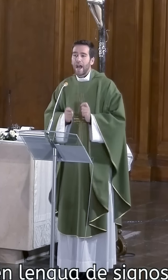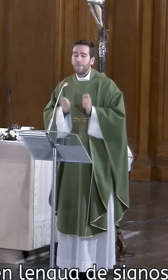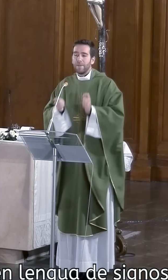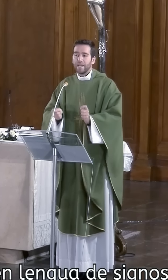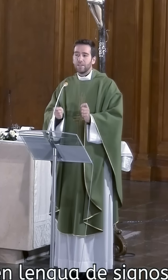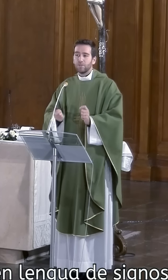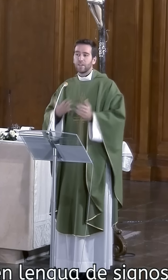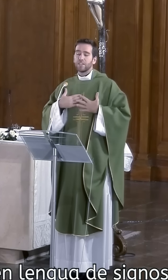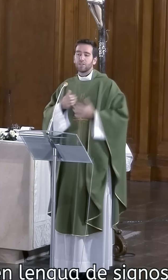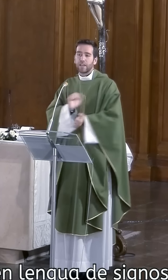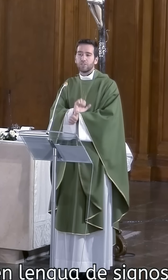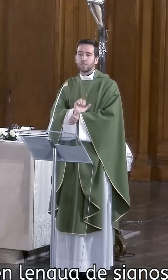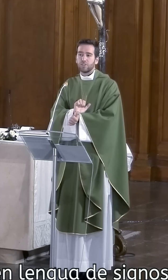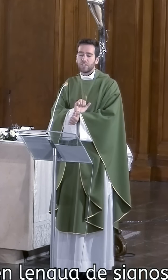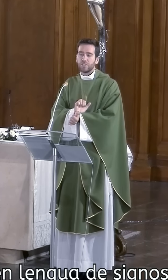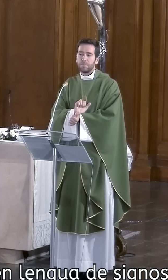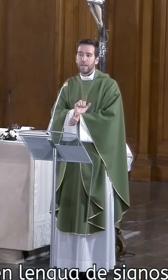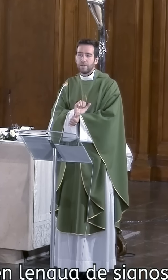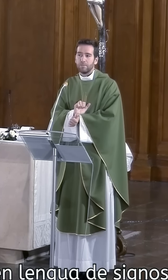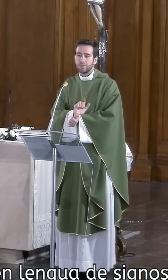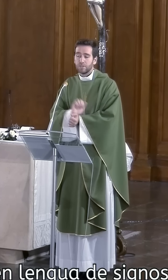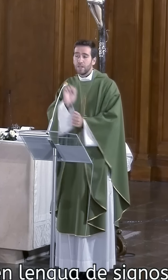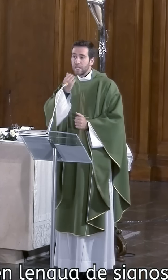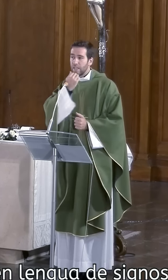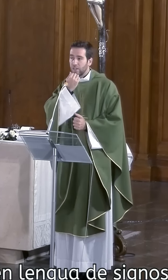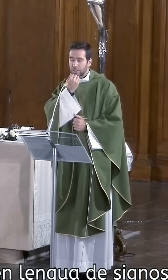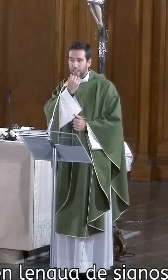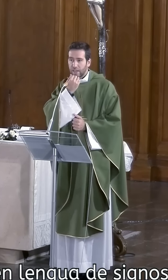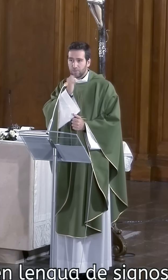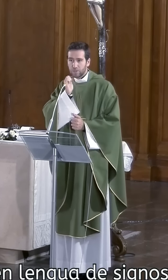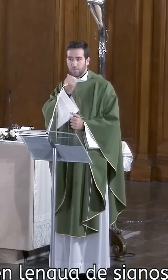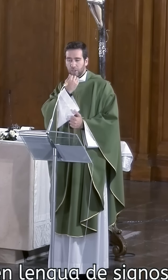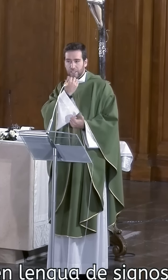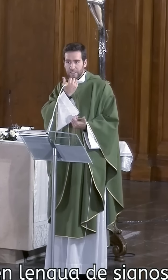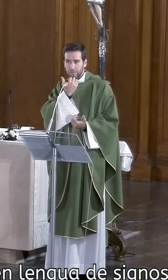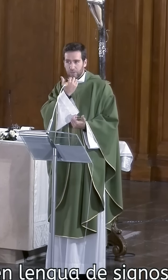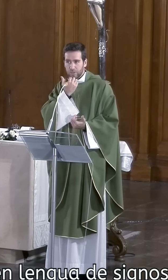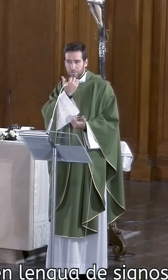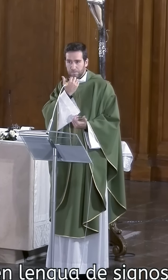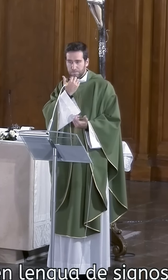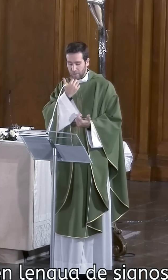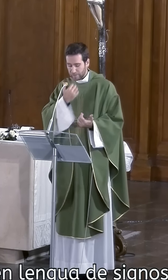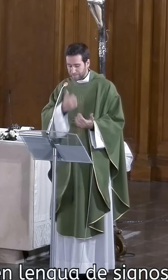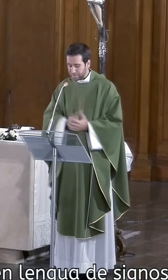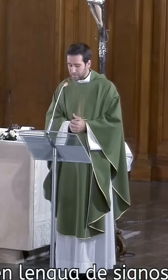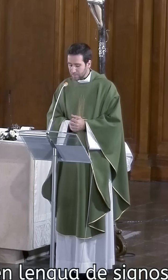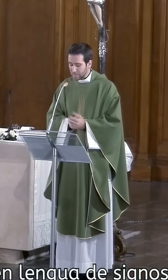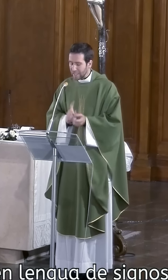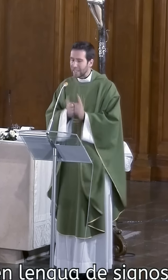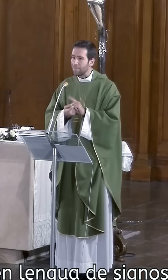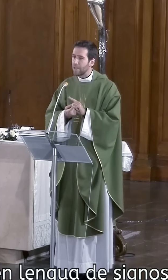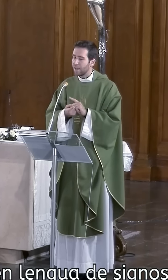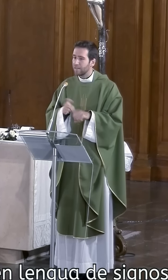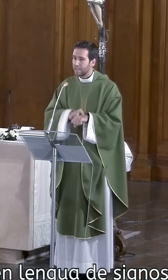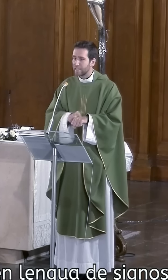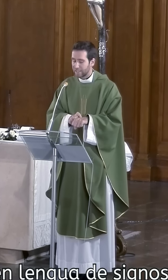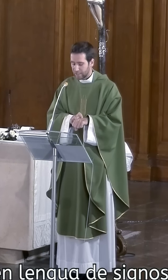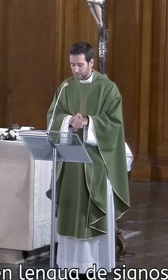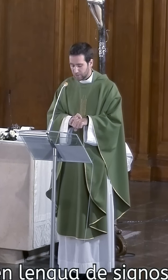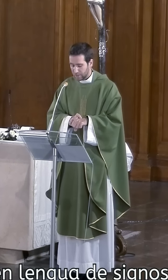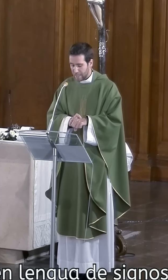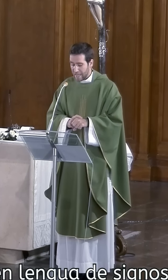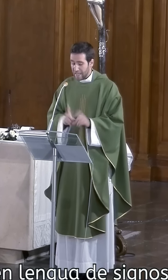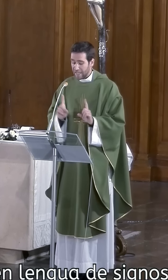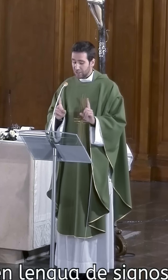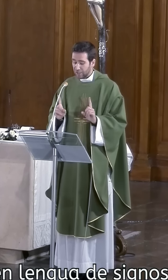llega a plenitud eso que nosotros esperábamos, ¿no? Y nos quejamos y protestamos, ¿no? Y cambia esa